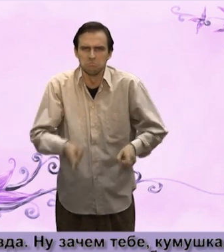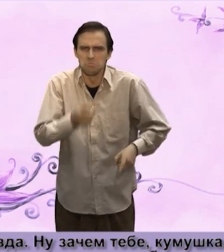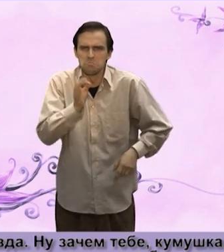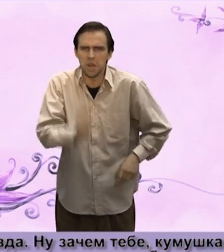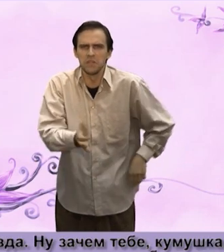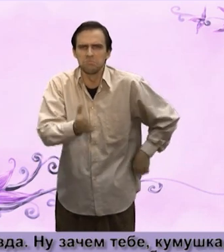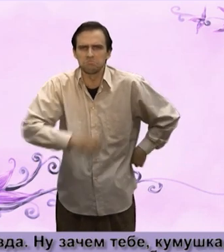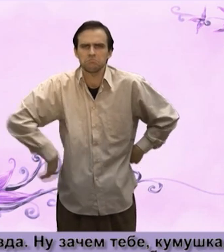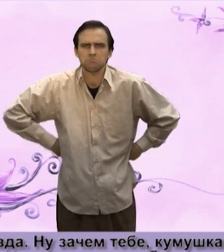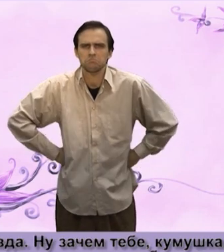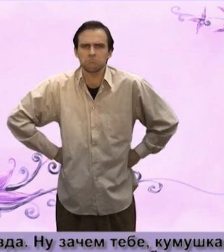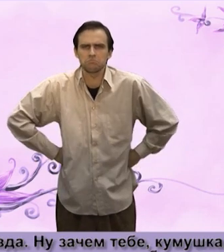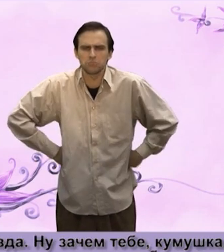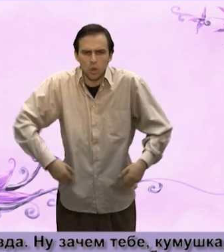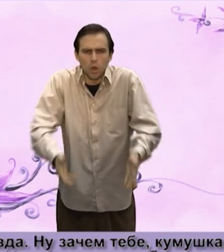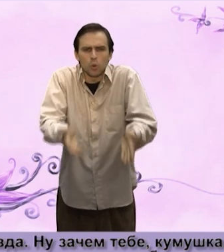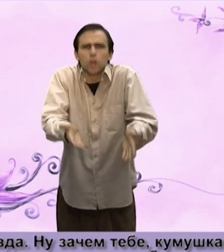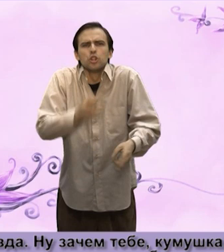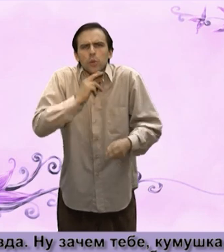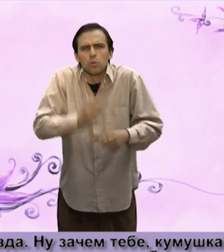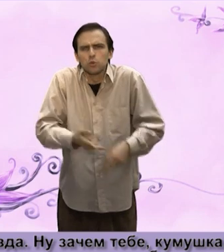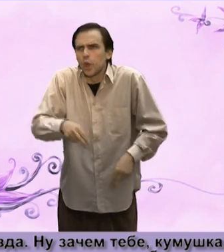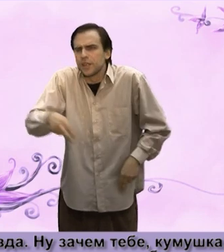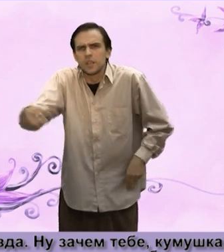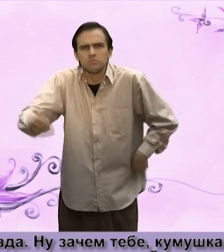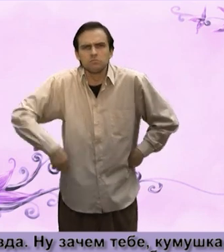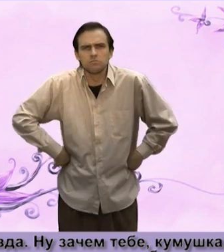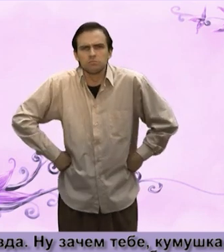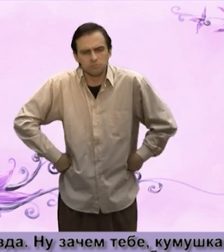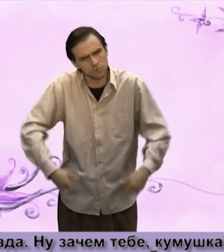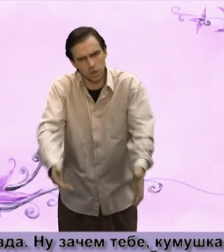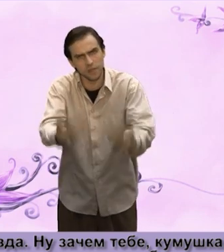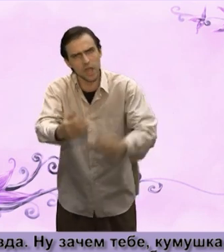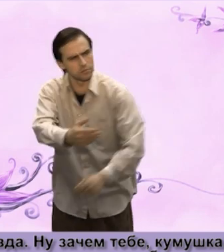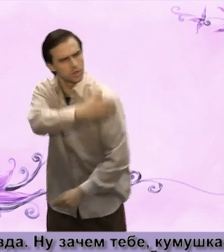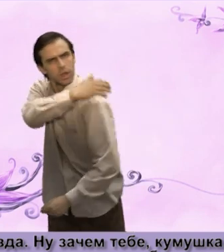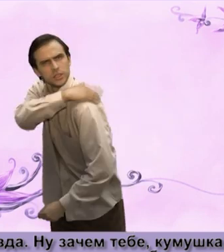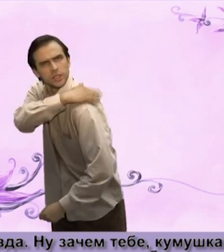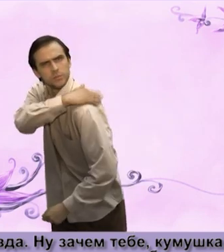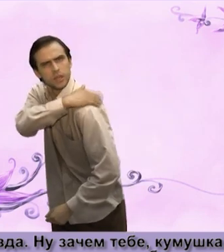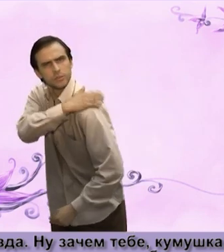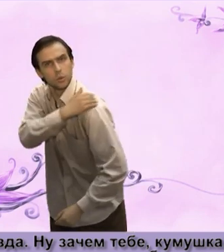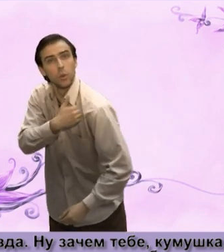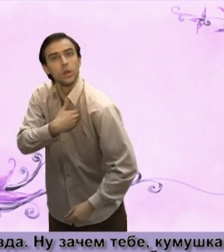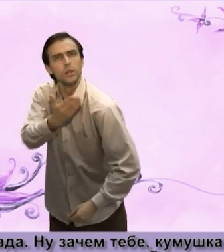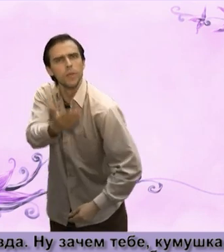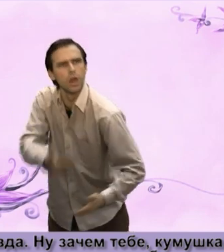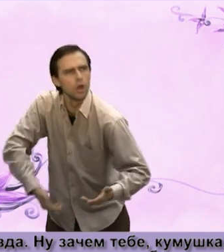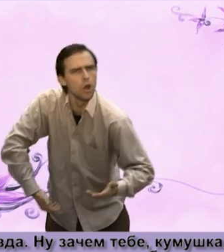И то правда. Ну зачем тебе, кумушка, идти? Ты садись на меня, я